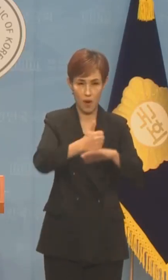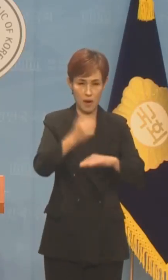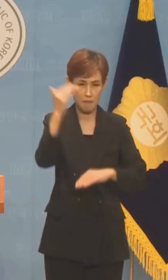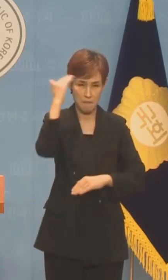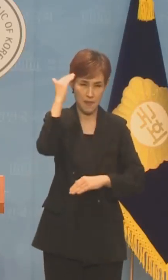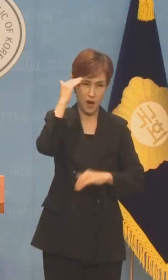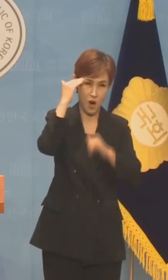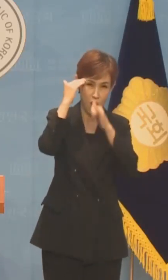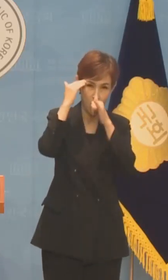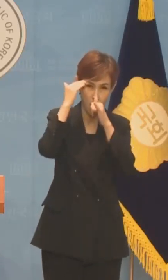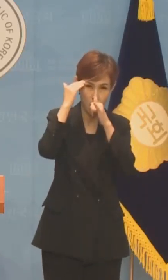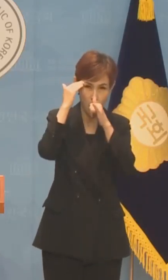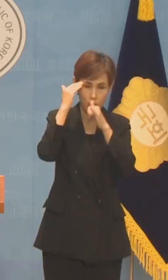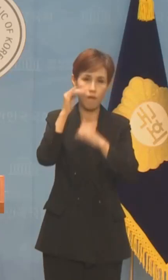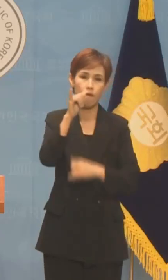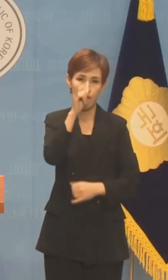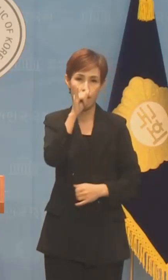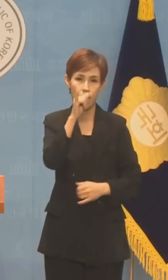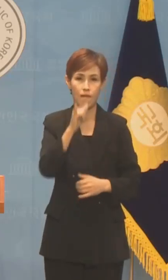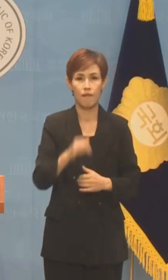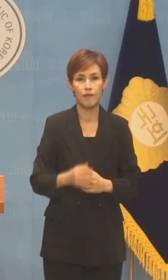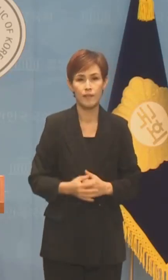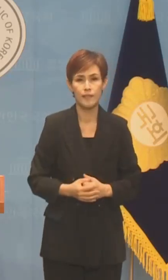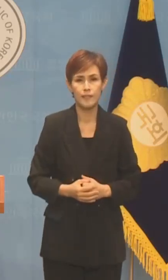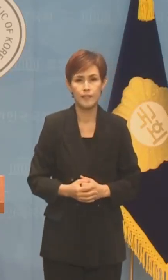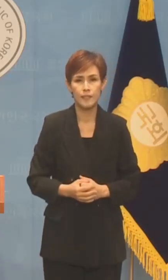방해하려는 조직적인 시도도